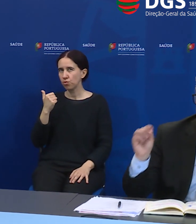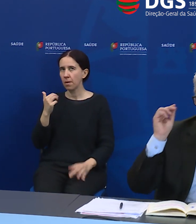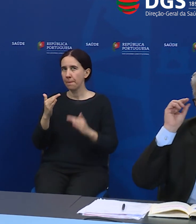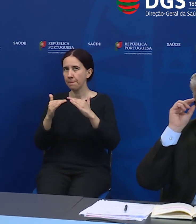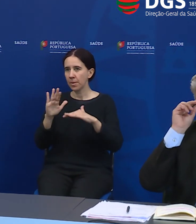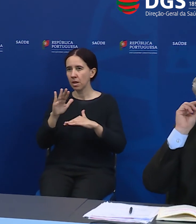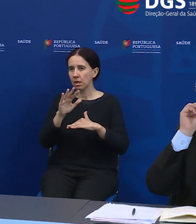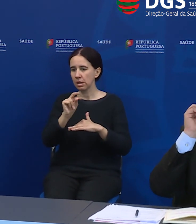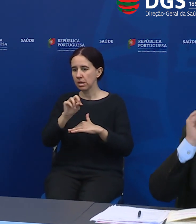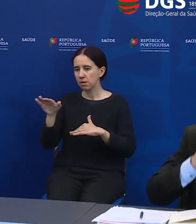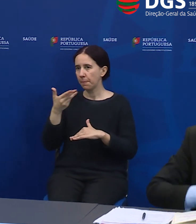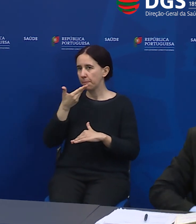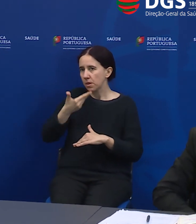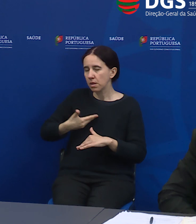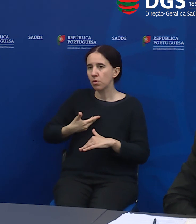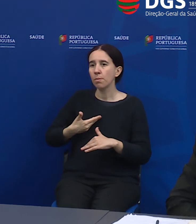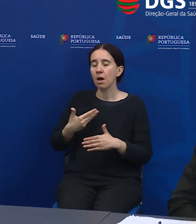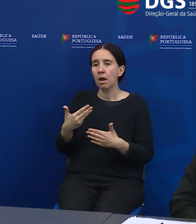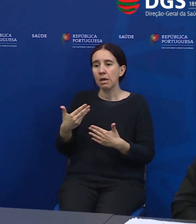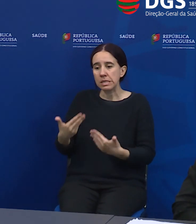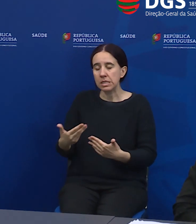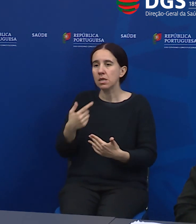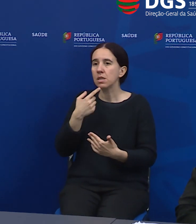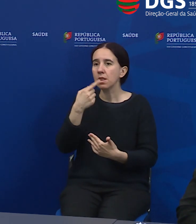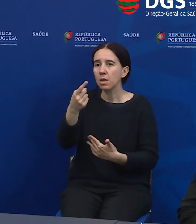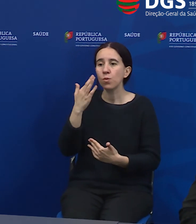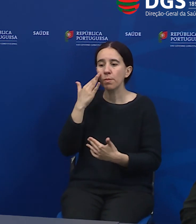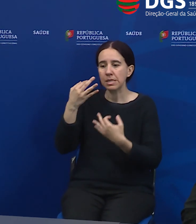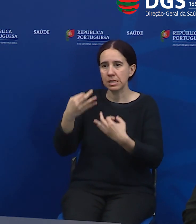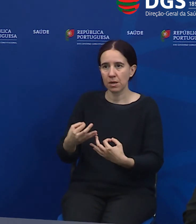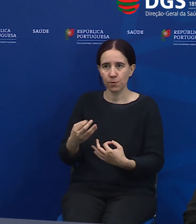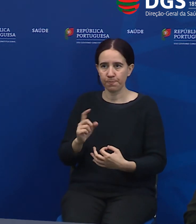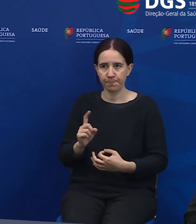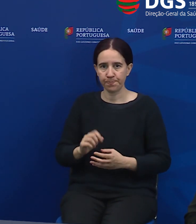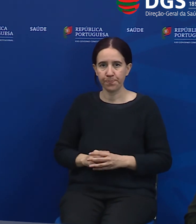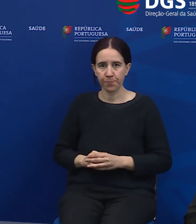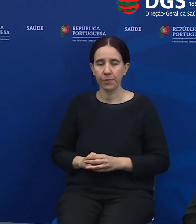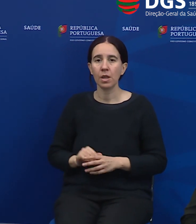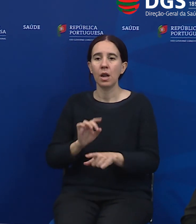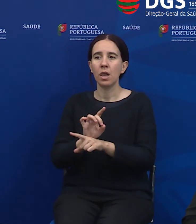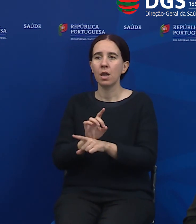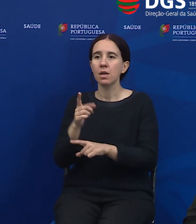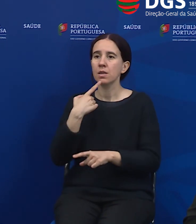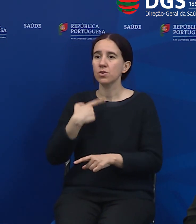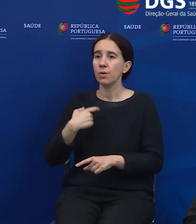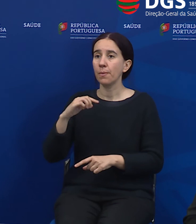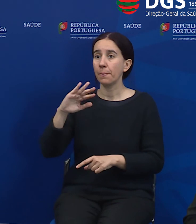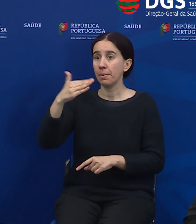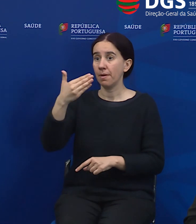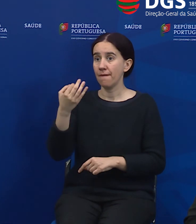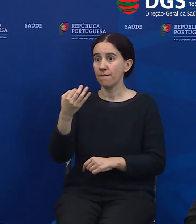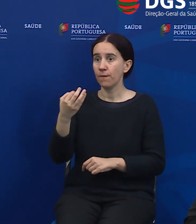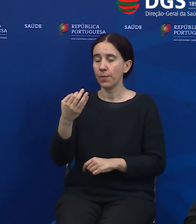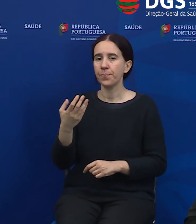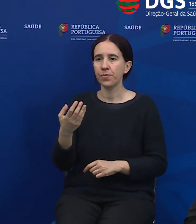tínhamos mais de 300 pedidos mas não consigo dar números certos e e em relação a primeira questão que me